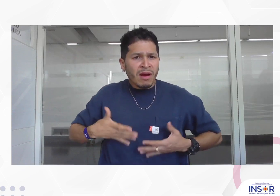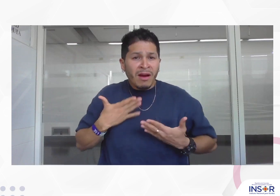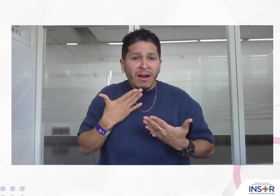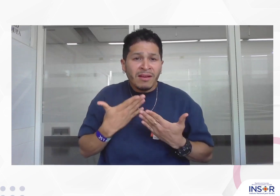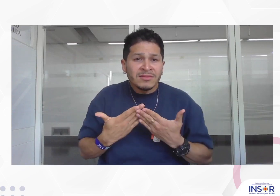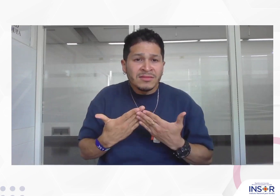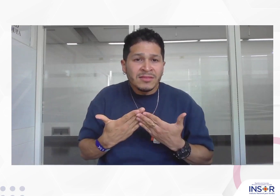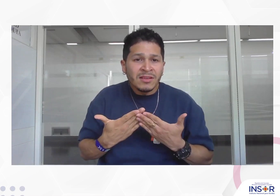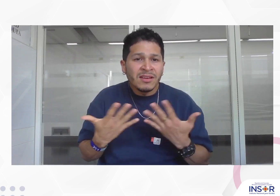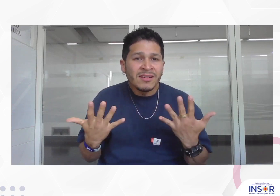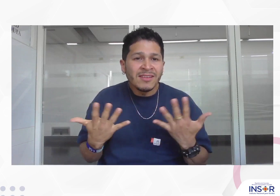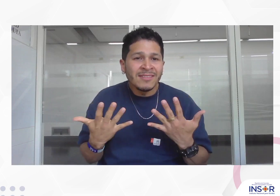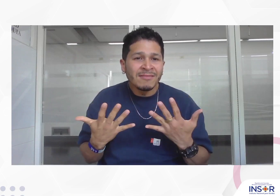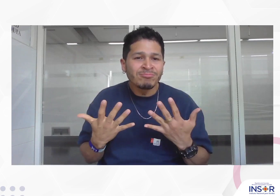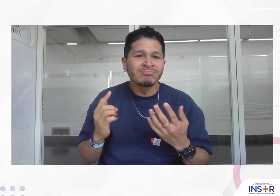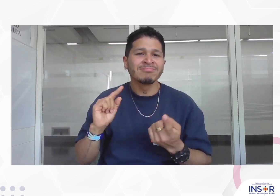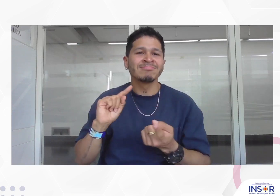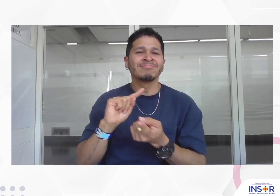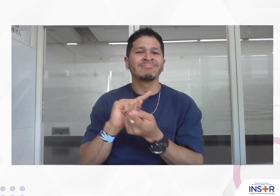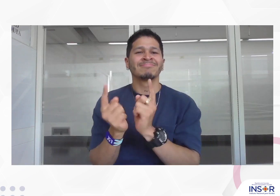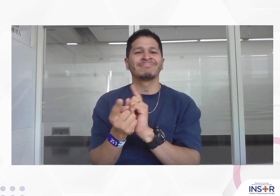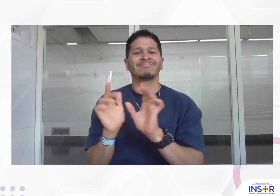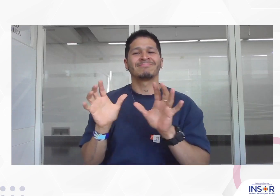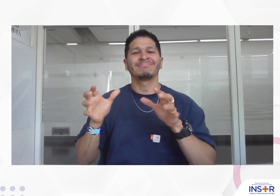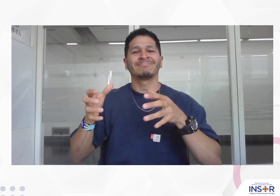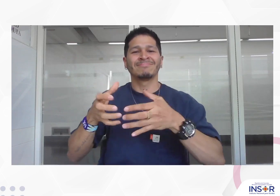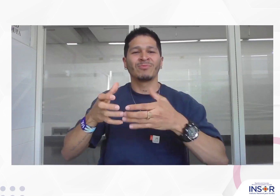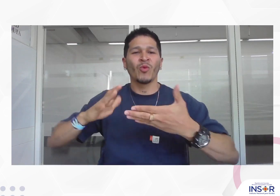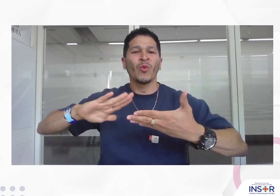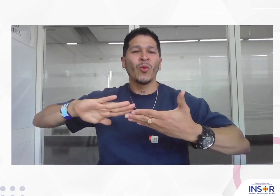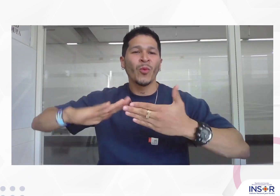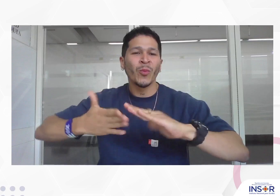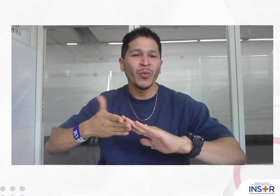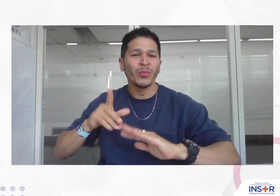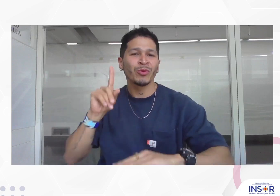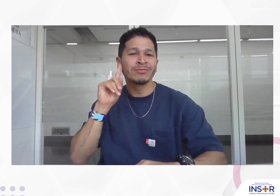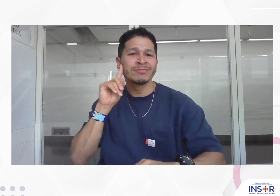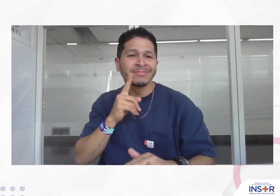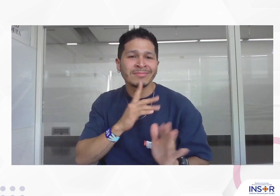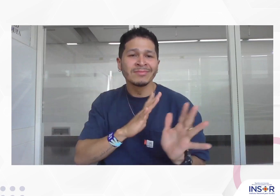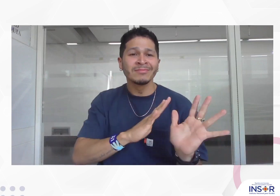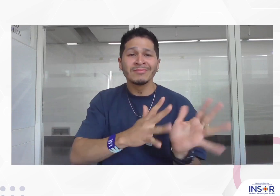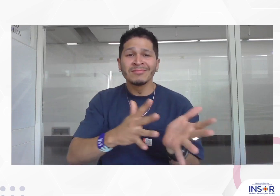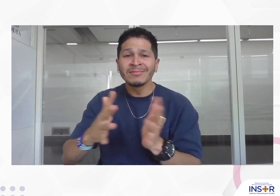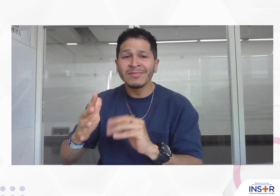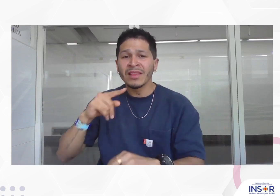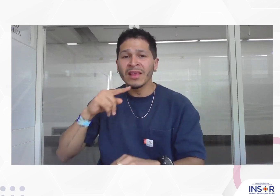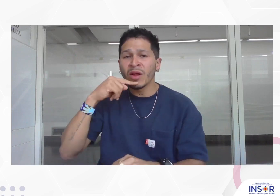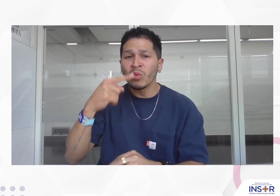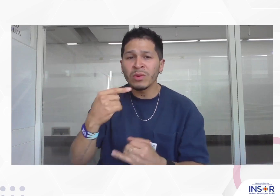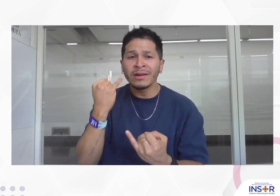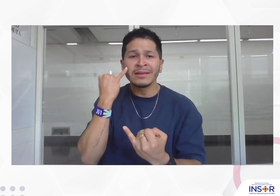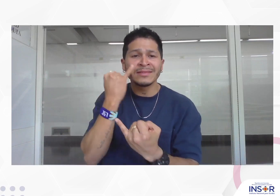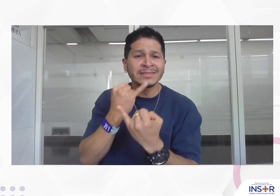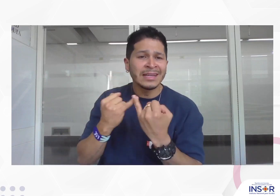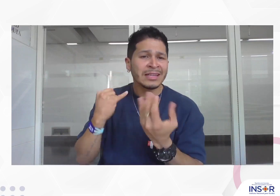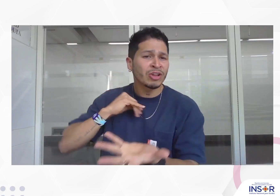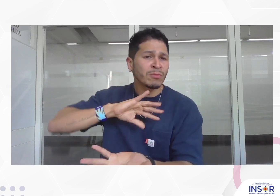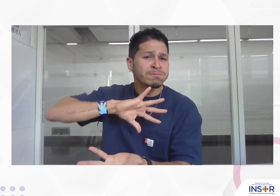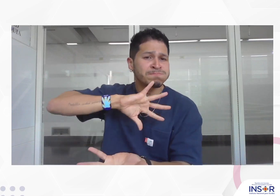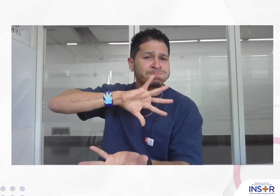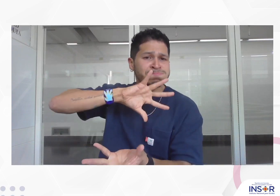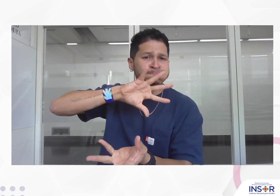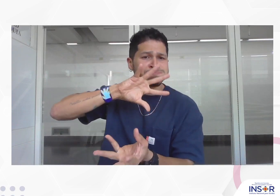concepto surge desde esos encuentros de la comunidad sorda y que es